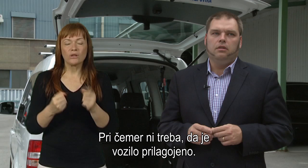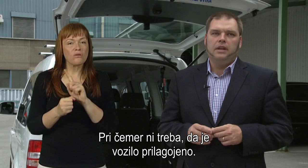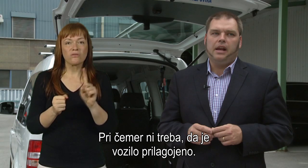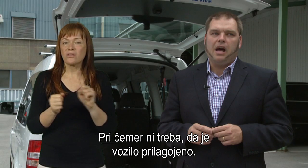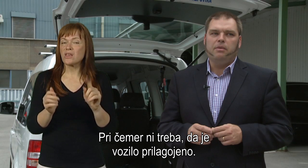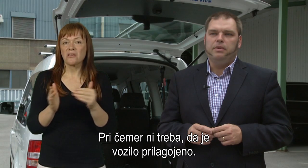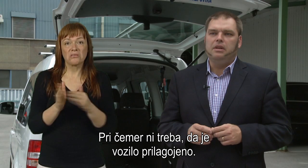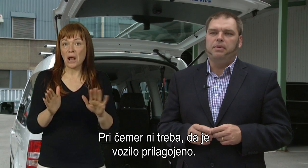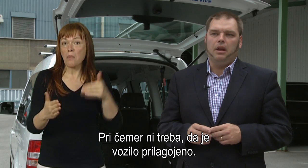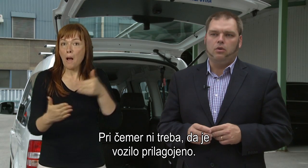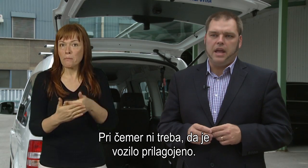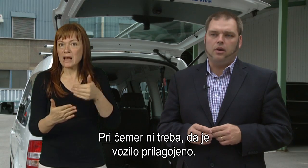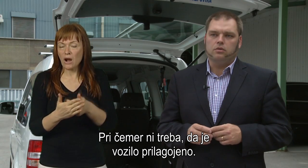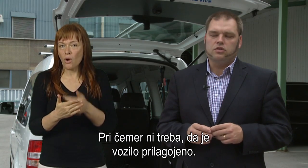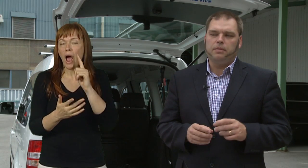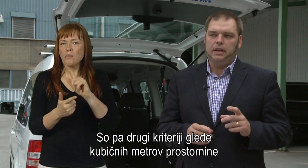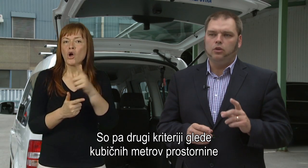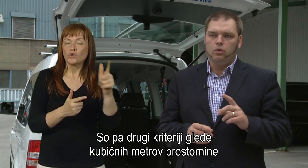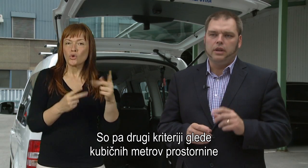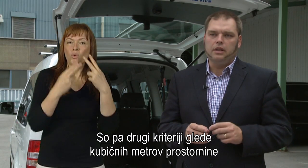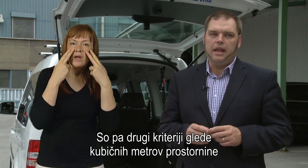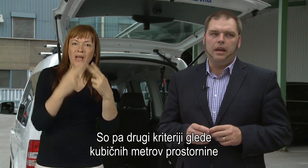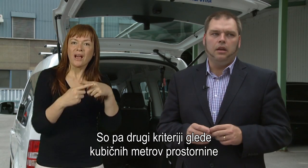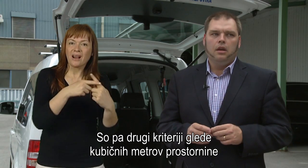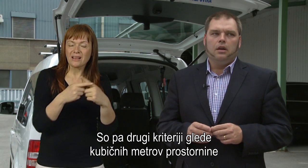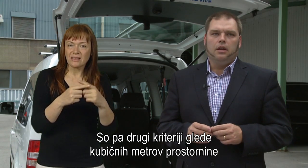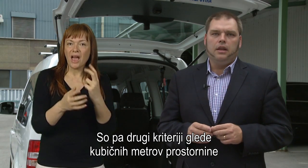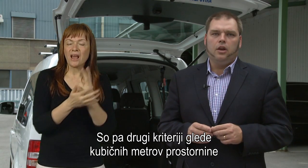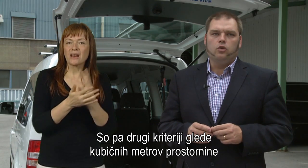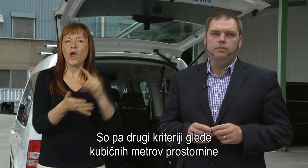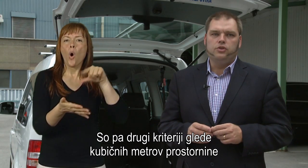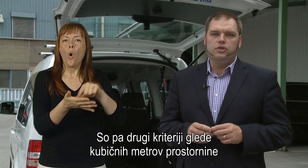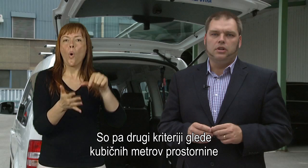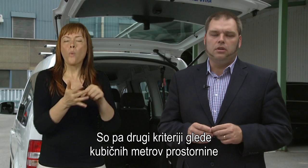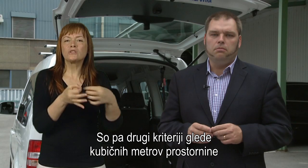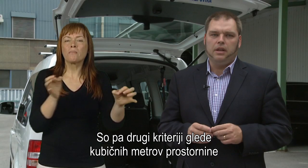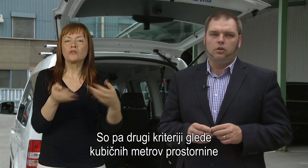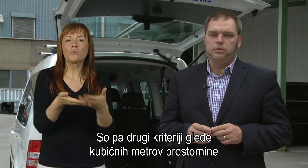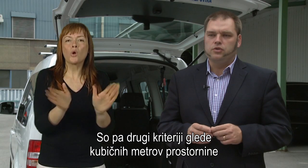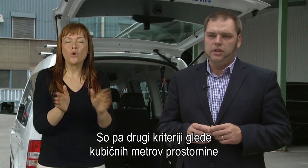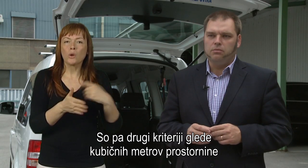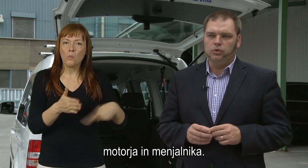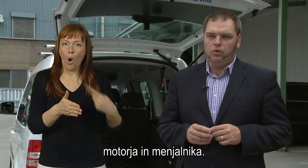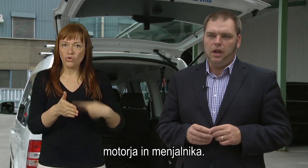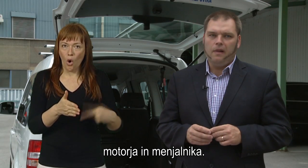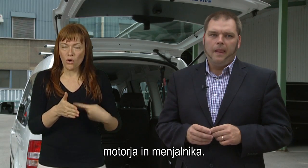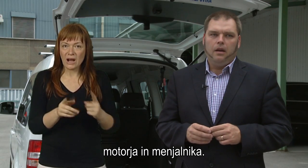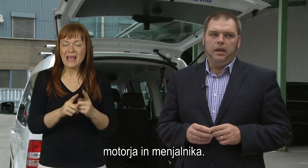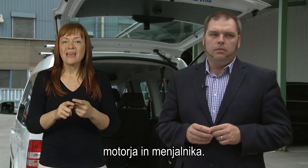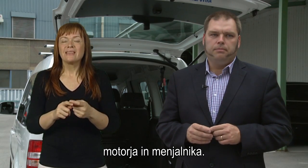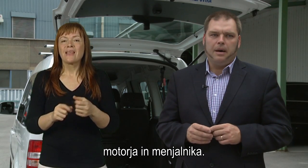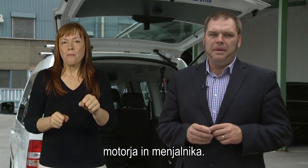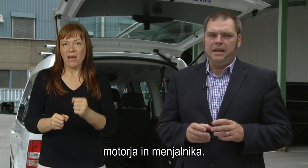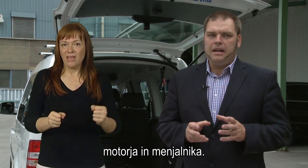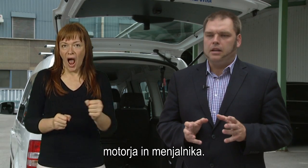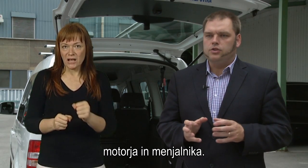vozilo ne rabi biti prilagojeno. So pa neki drugi kriteriji glede kubičnih metrov prostornine motorja